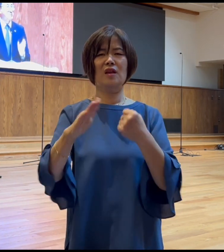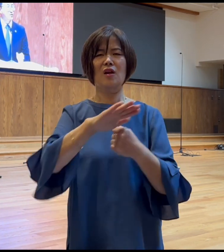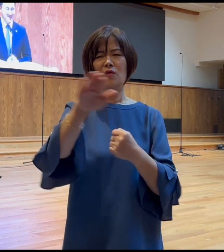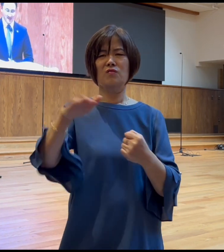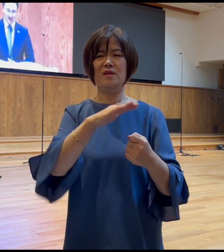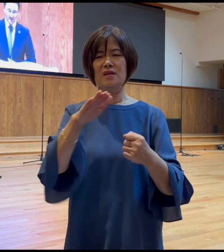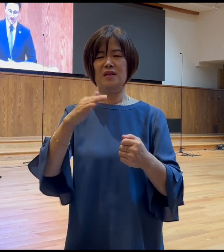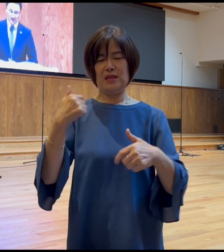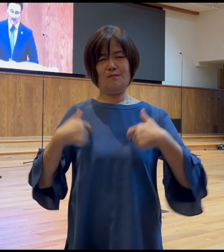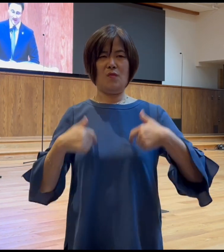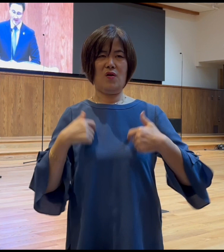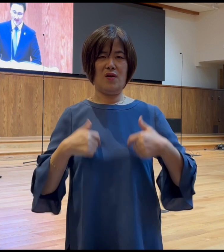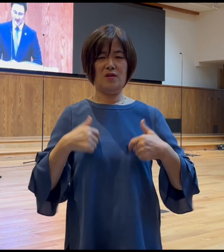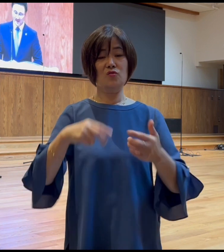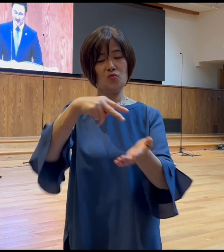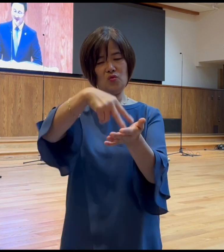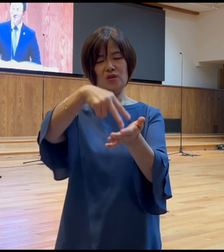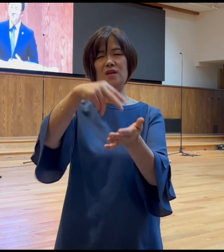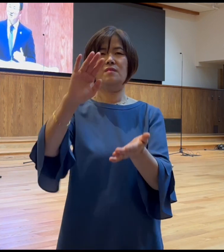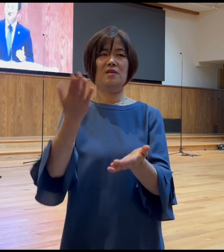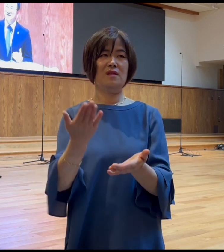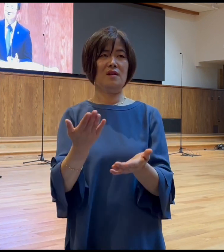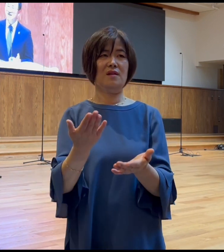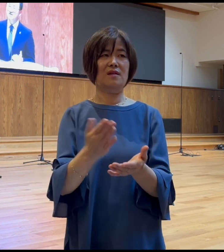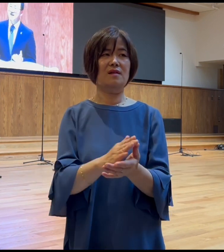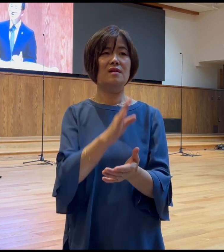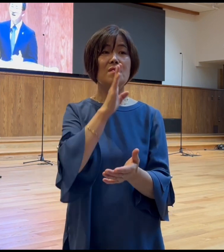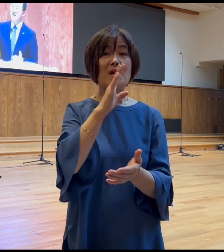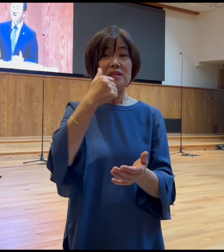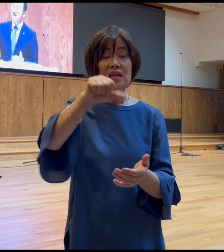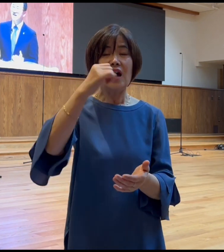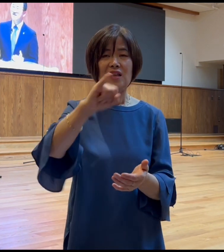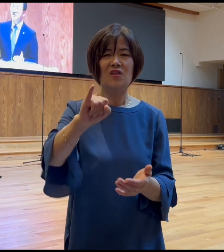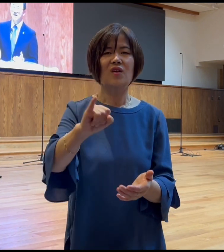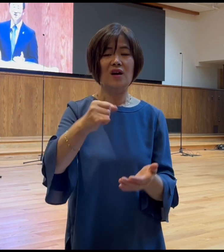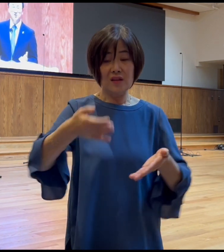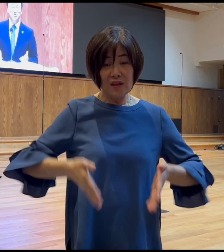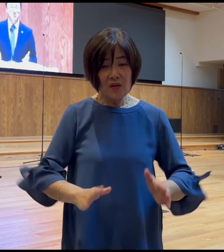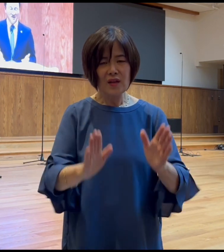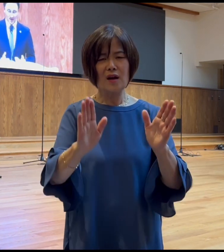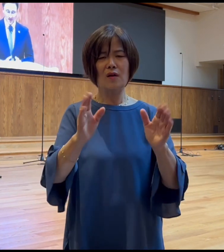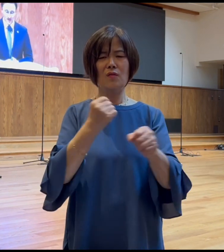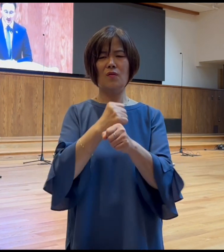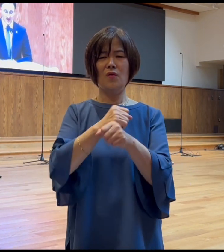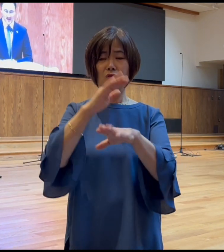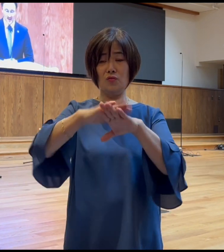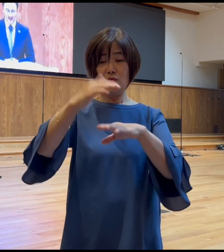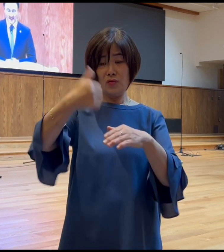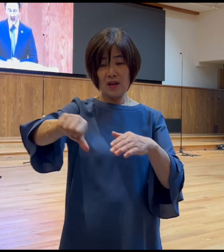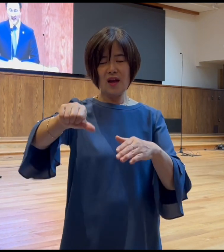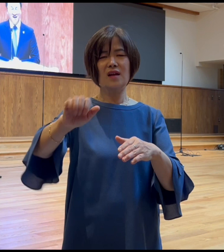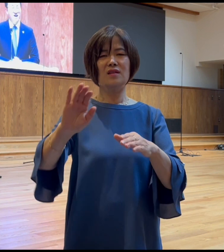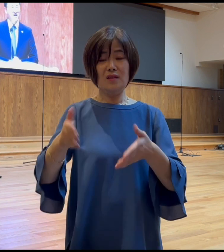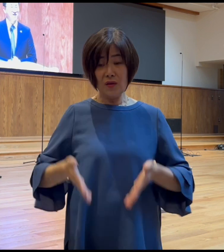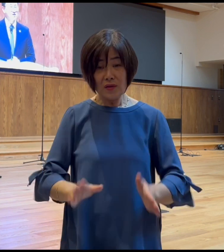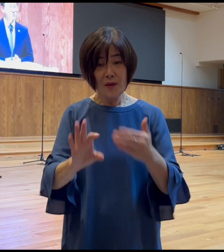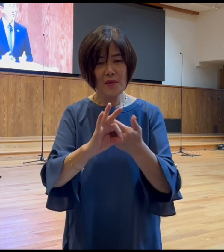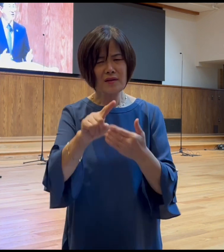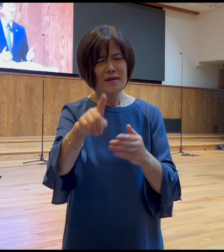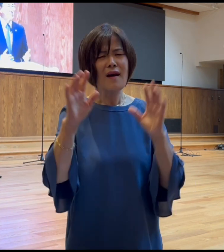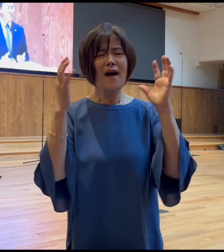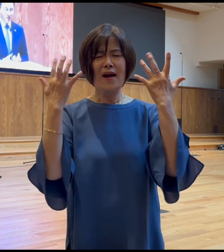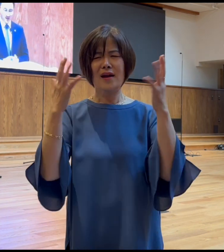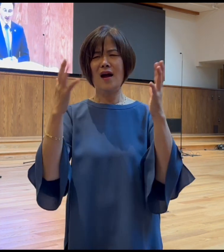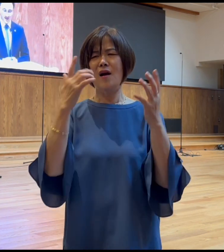존재를 기뻐하신다라는 겁니다. 여러분 그렇지 않습니까? 자녀가 태어나거나 손주가 태어나면 그 아이가